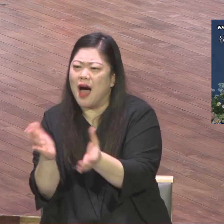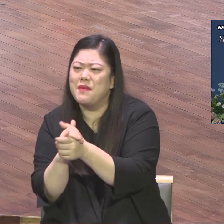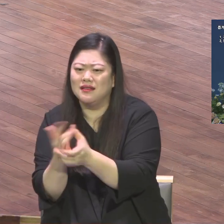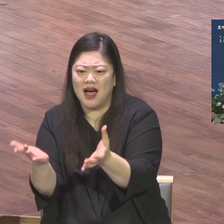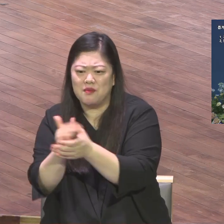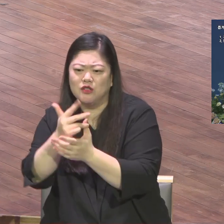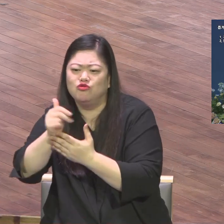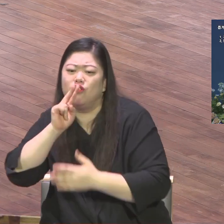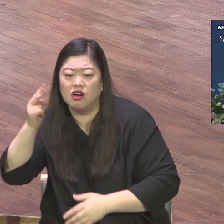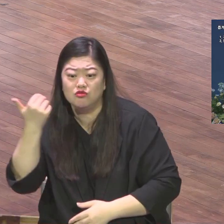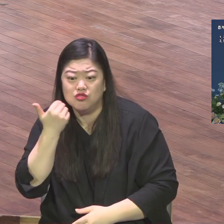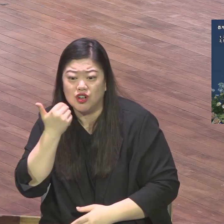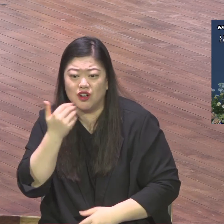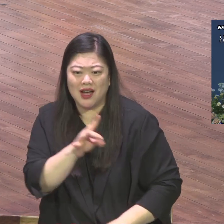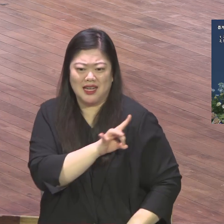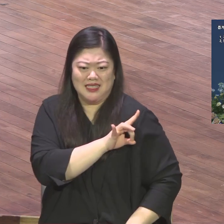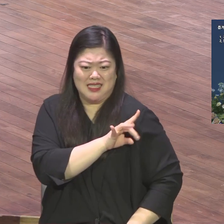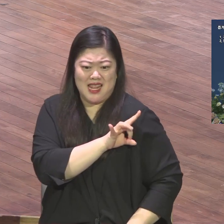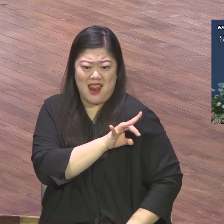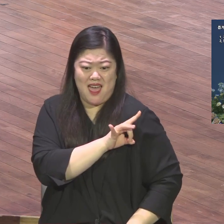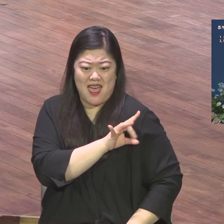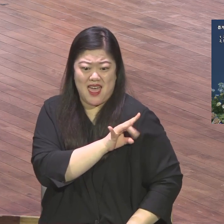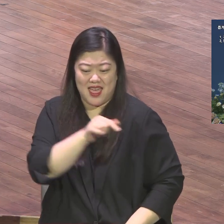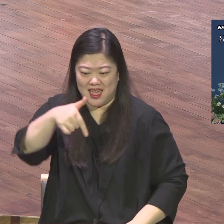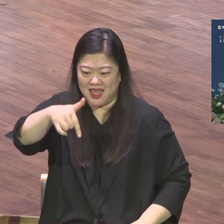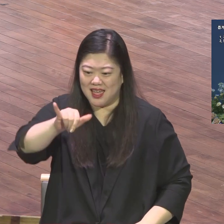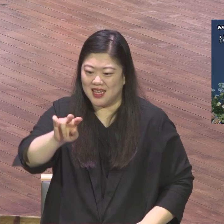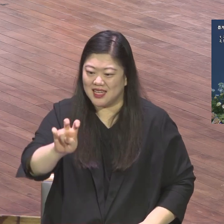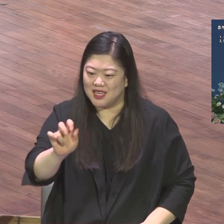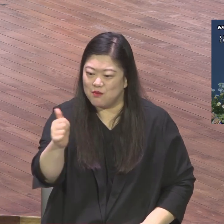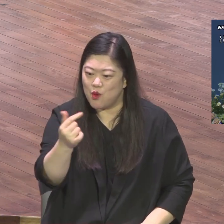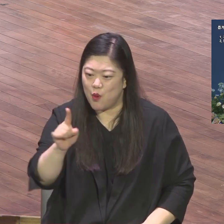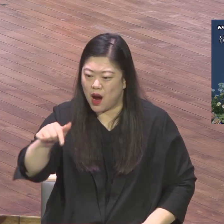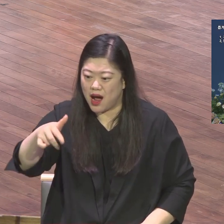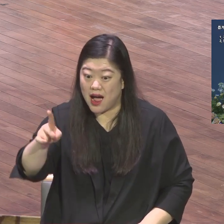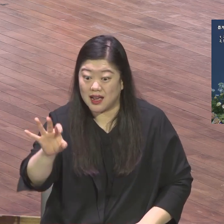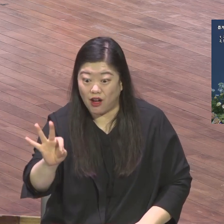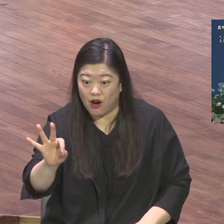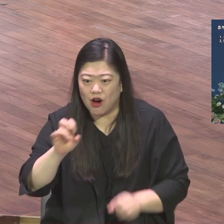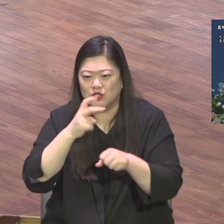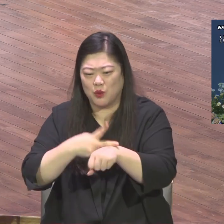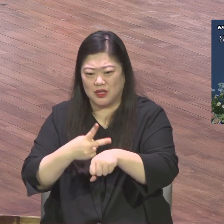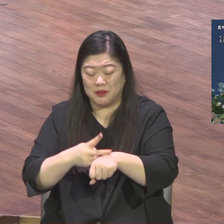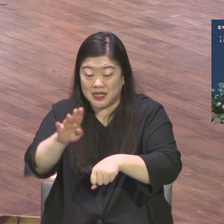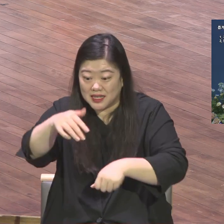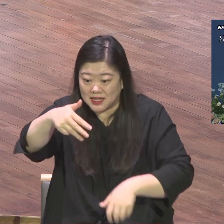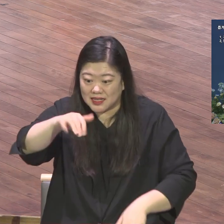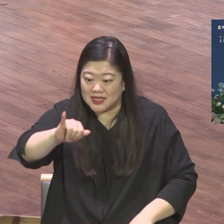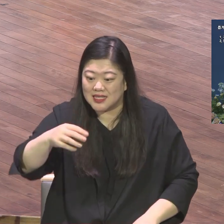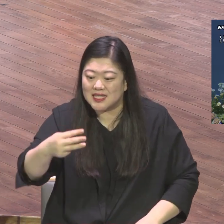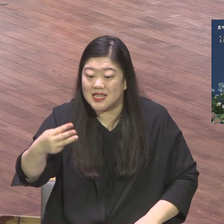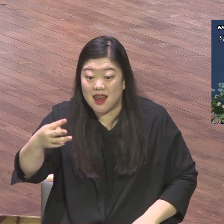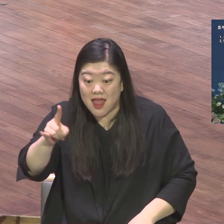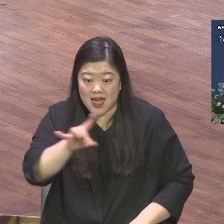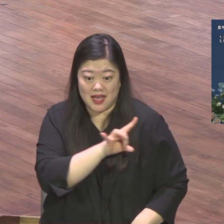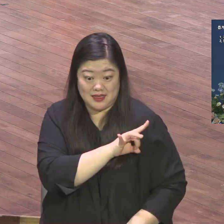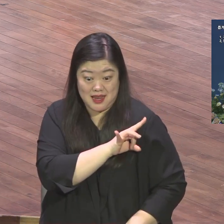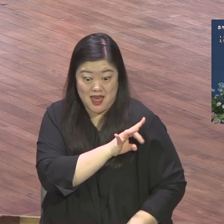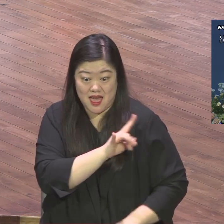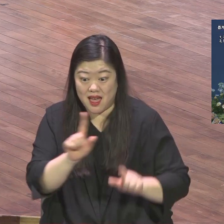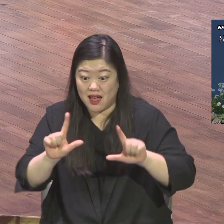칠레가 가보니까요. 칠레가 이 길을 여러분 잘 아시잖아. 제일 긴 나라잖아. 이거 버스를 타고